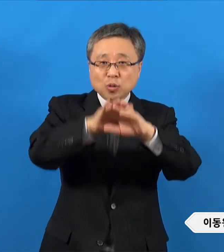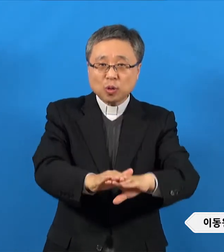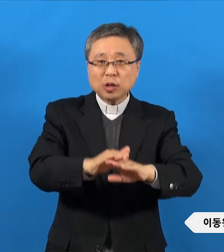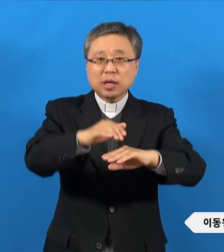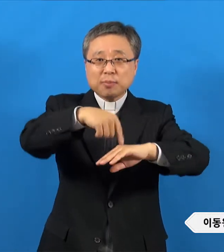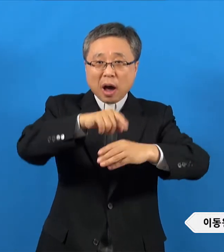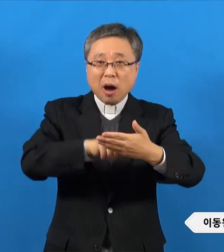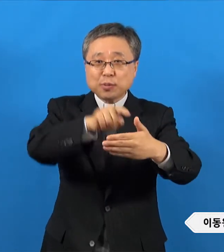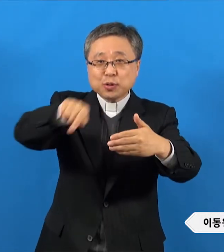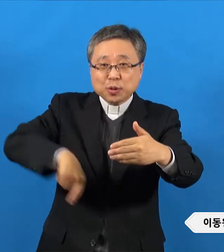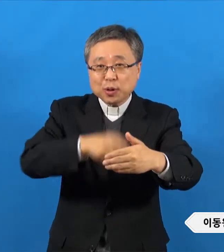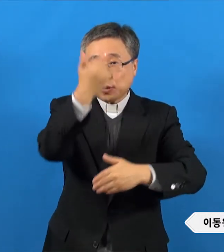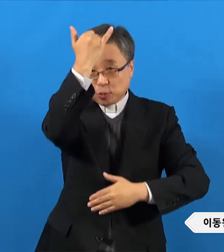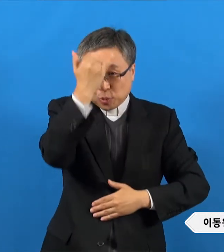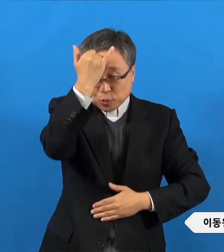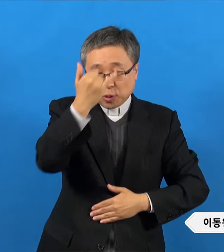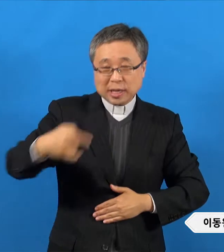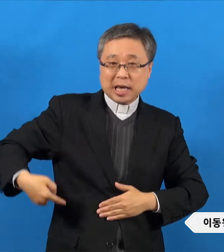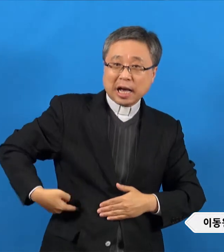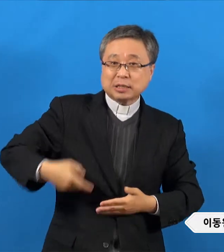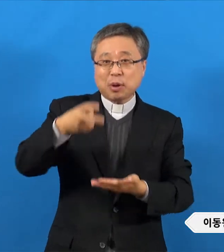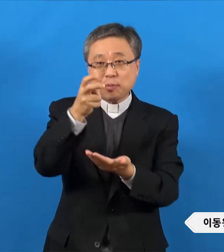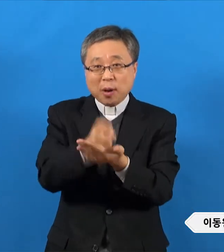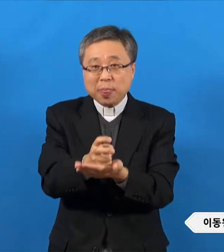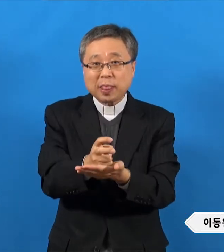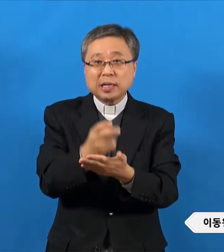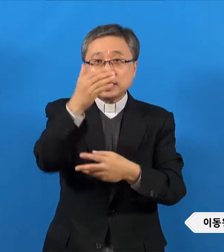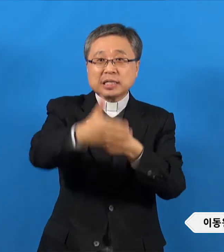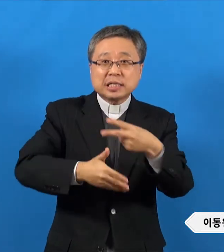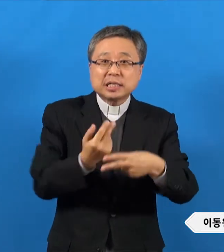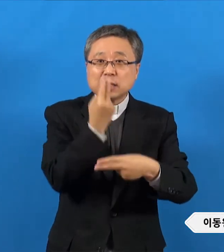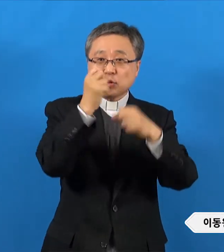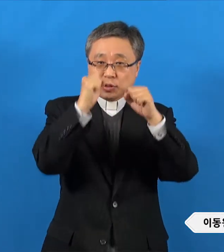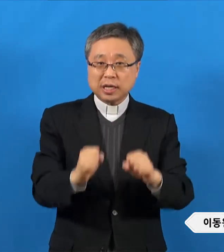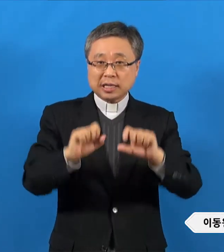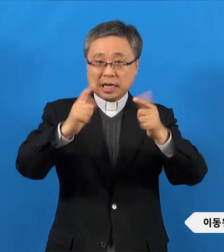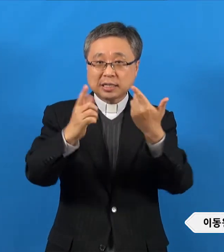있는 도덕의 양심의 법, 신이 존재하지 않는다면 어디서 왔을까요 도대체?